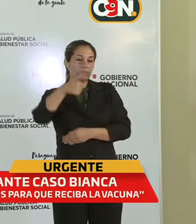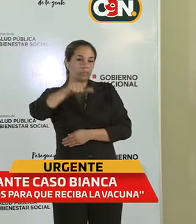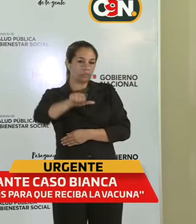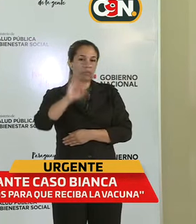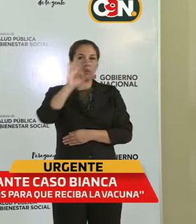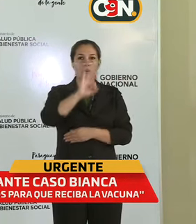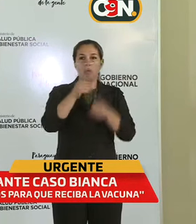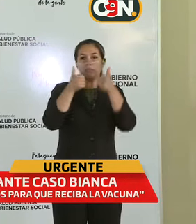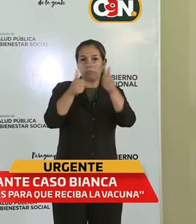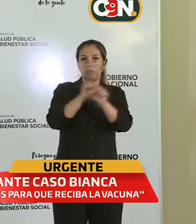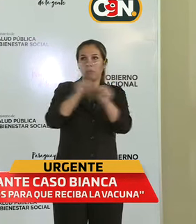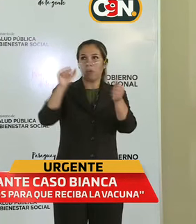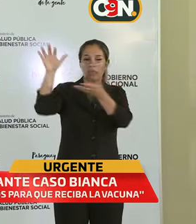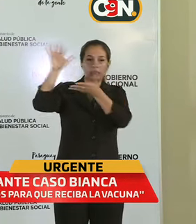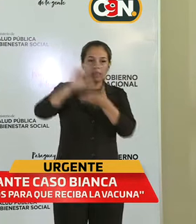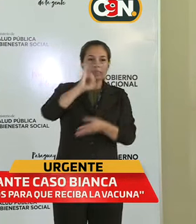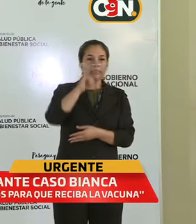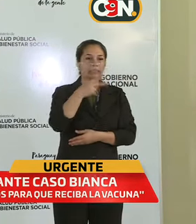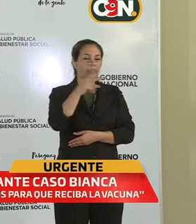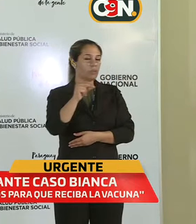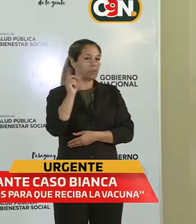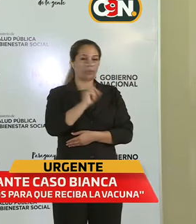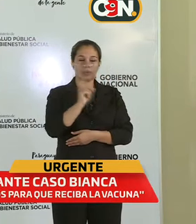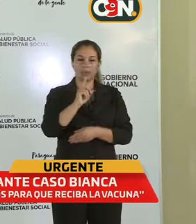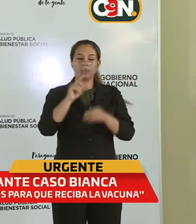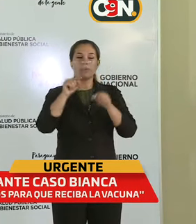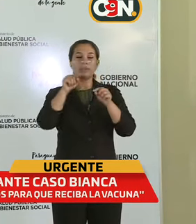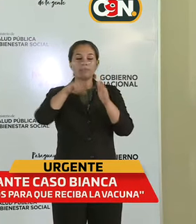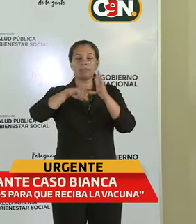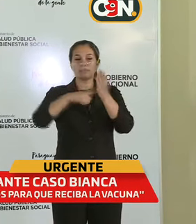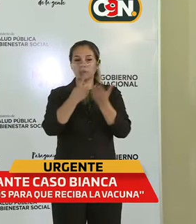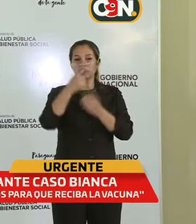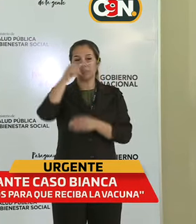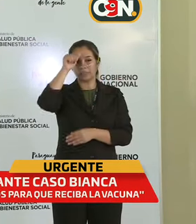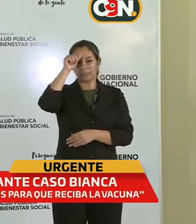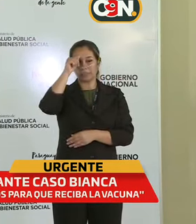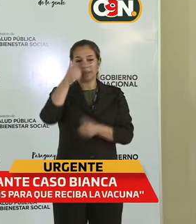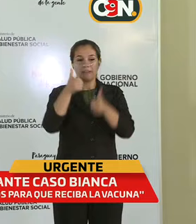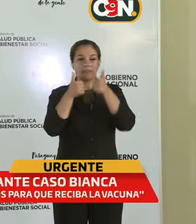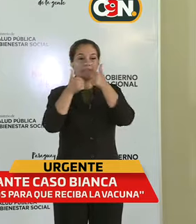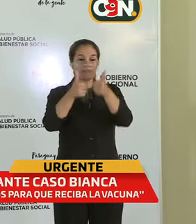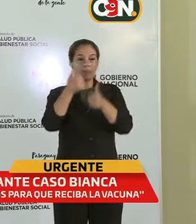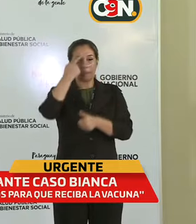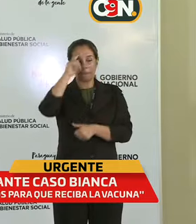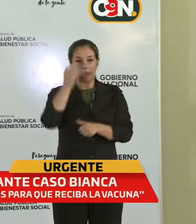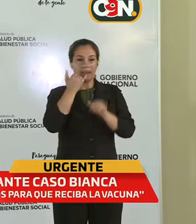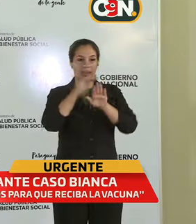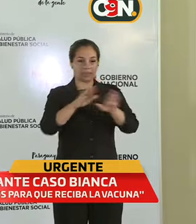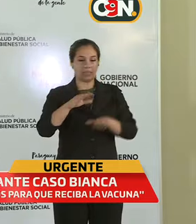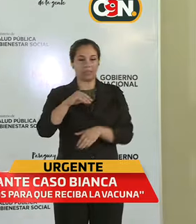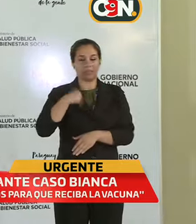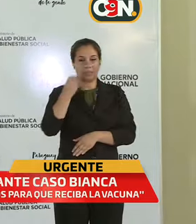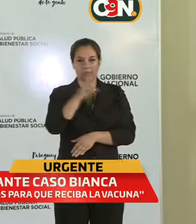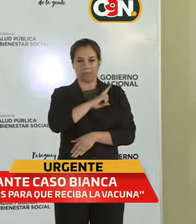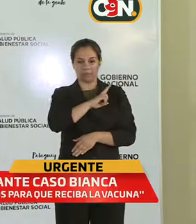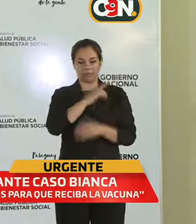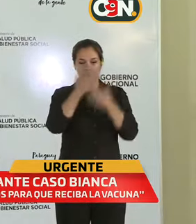es correcto o no, sino es una cuestión de tener el mayor beneficio para la paciente. Bueno, muchas gracias.